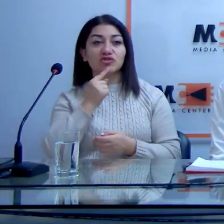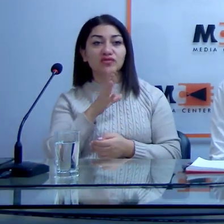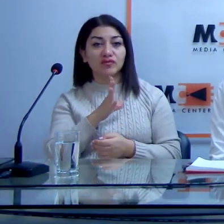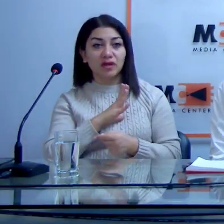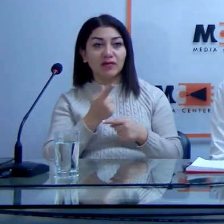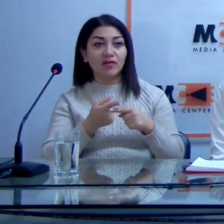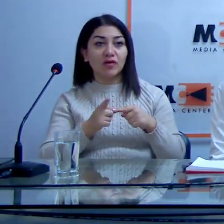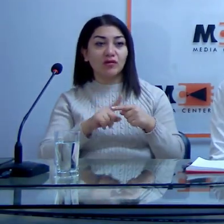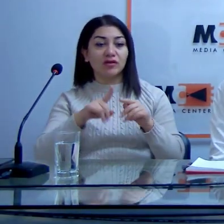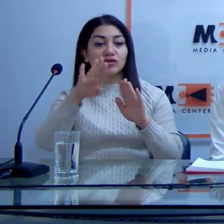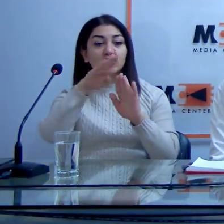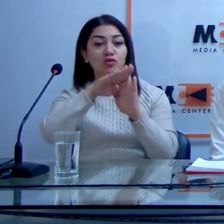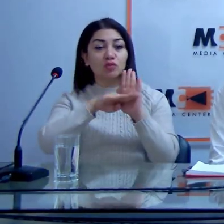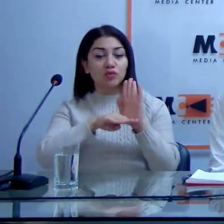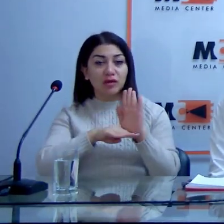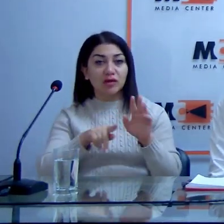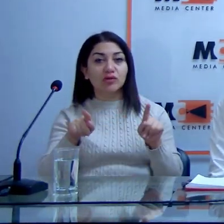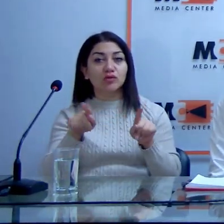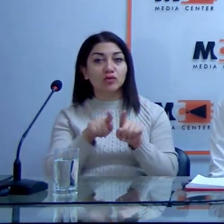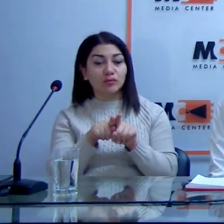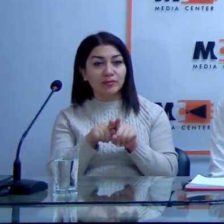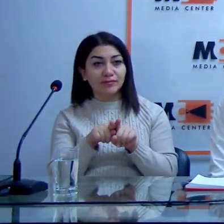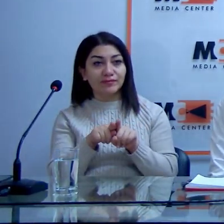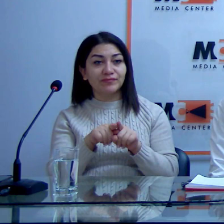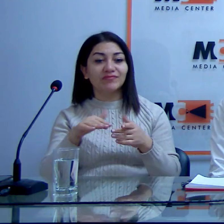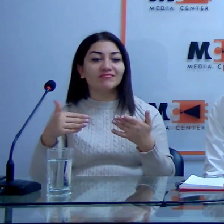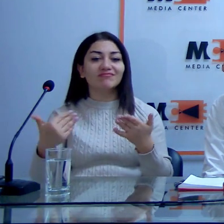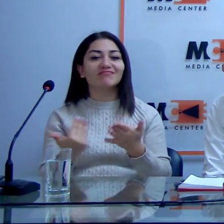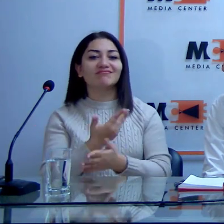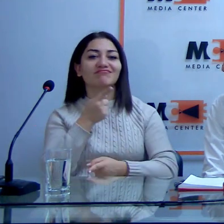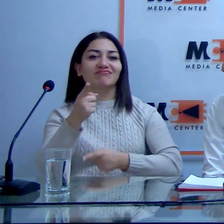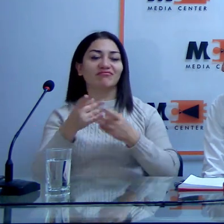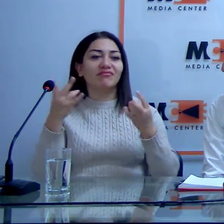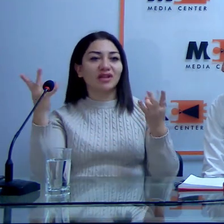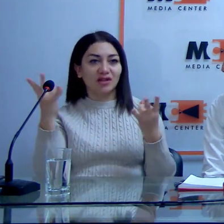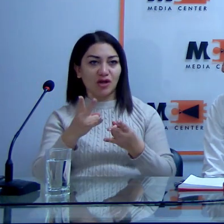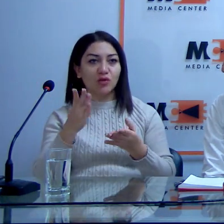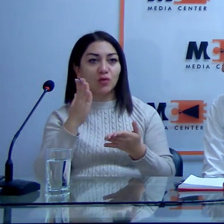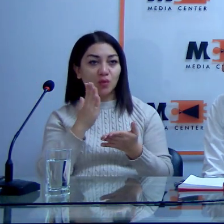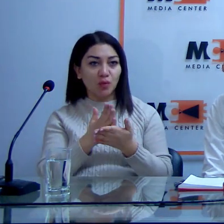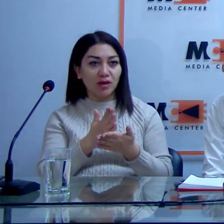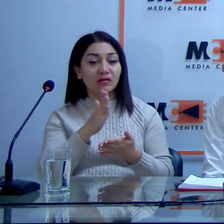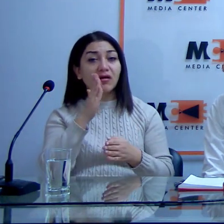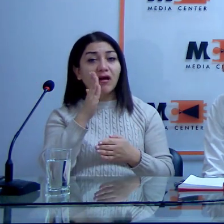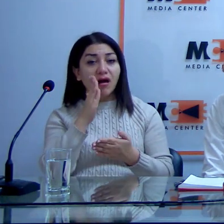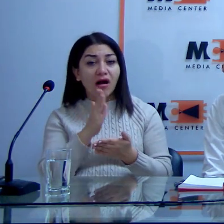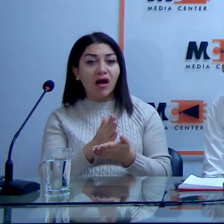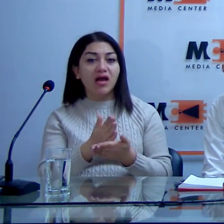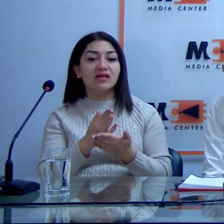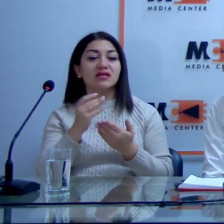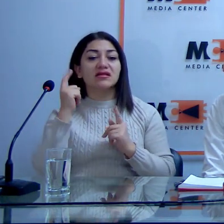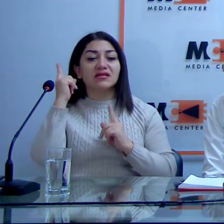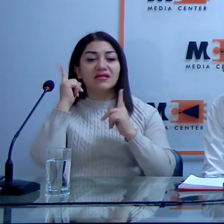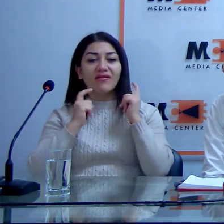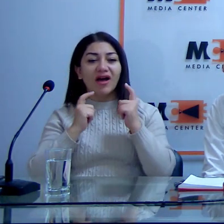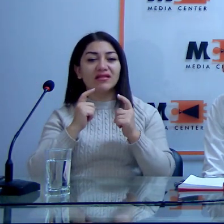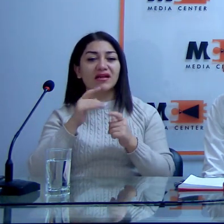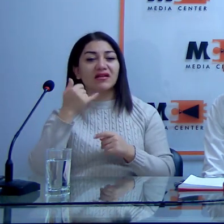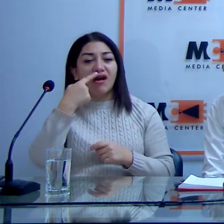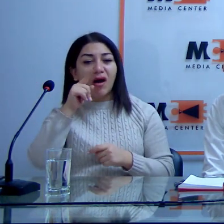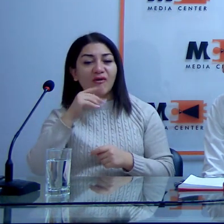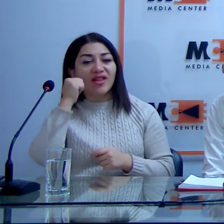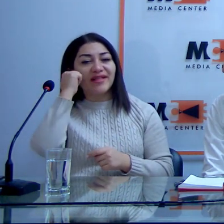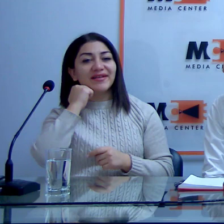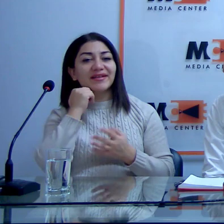որովհետև ցուցակը ևս թարմացման կարիք ուներ, օրինակ կային տվյալներ, որոնք արդեն հնացած էին,